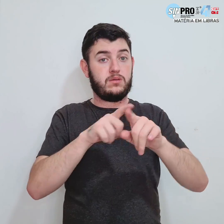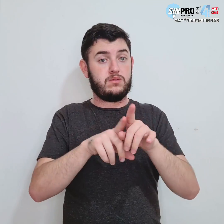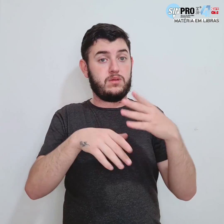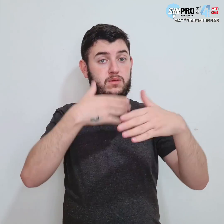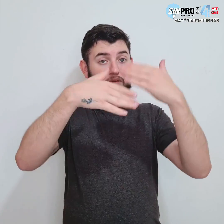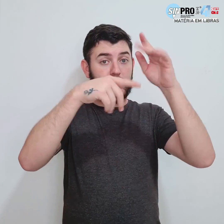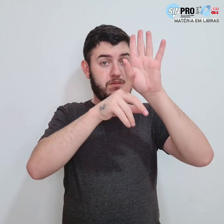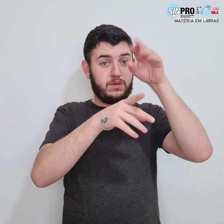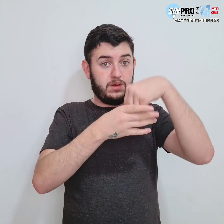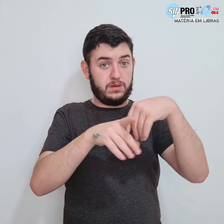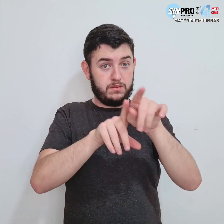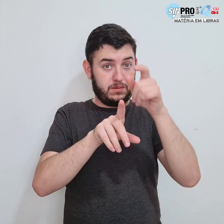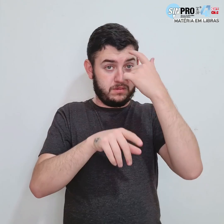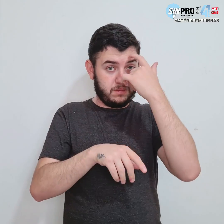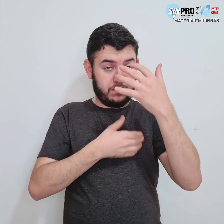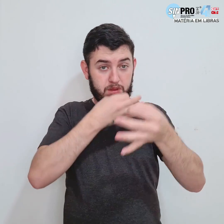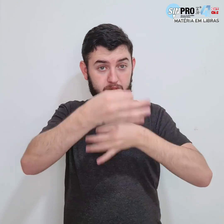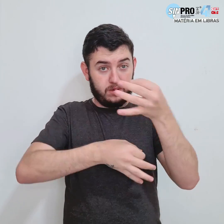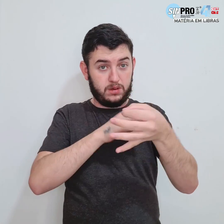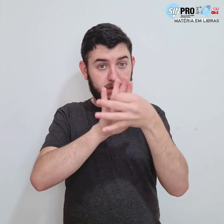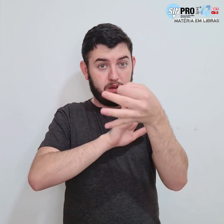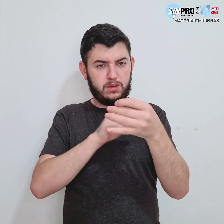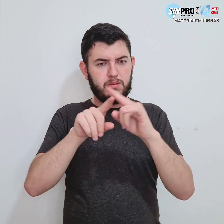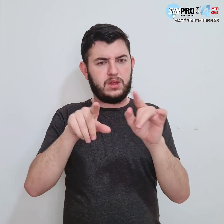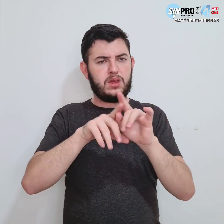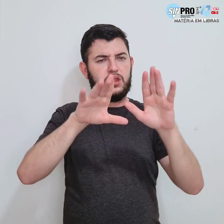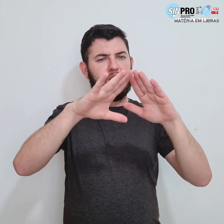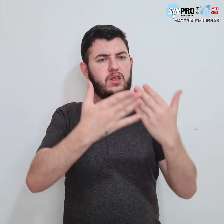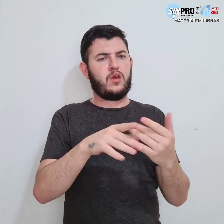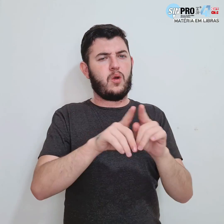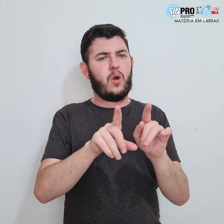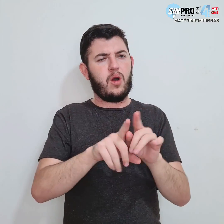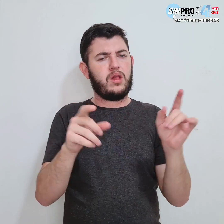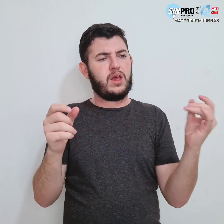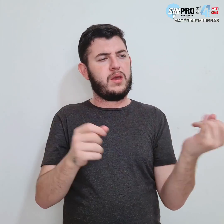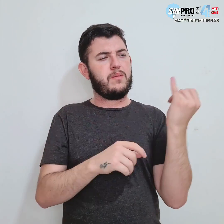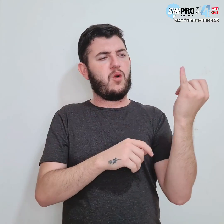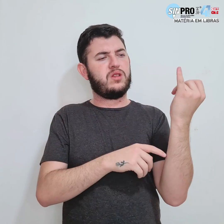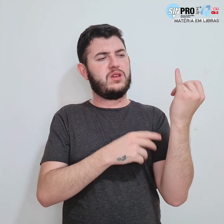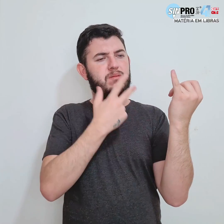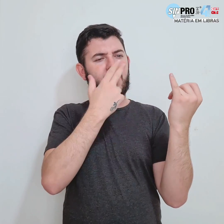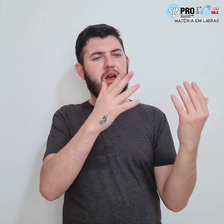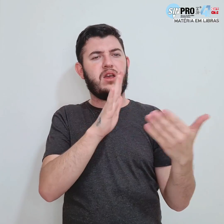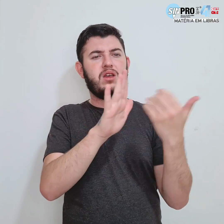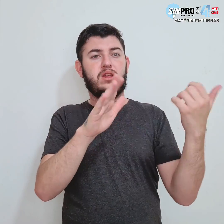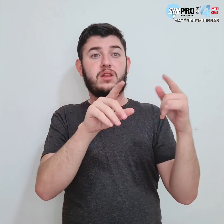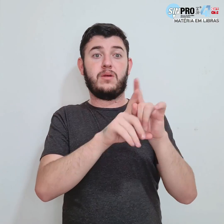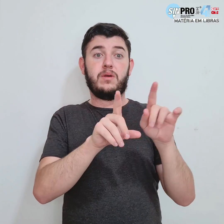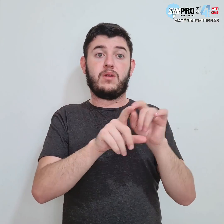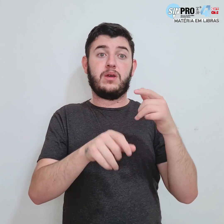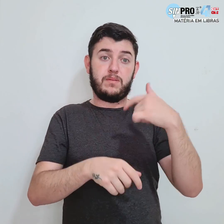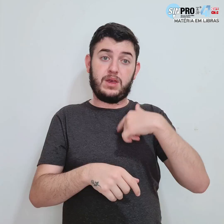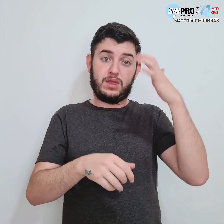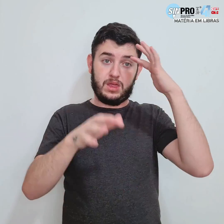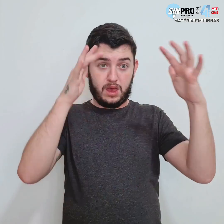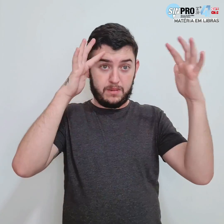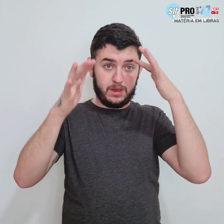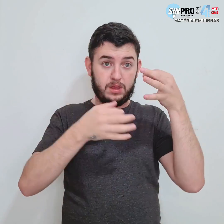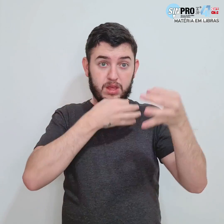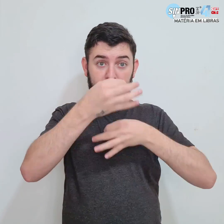um pensamento crítico. Diminuir a importância da escola serve para diminuir o espaço do pensamento crítico e inibir